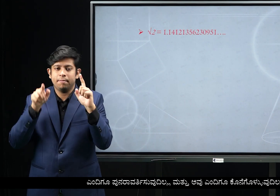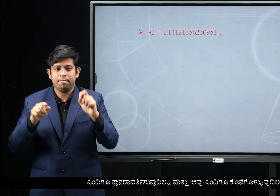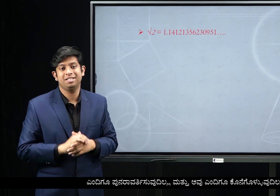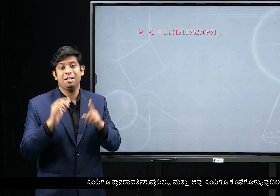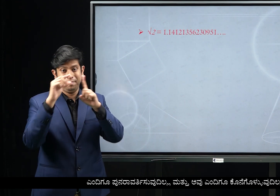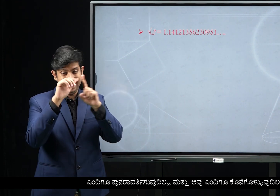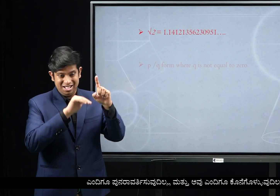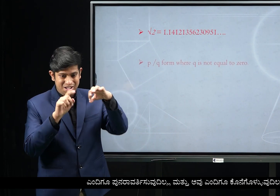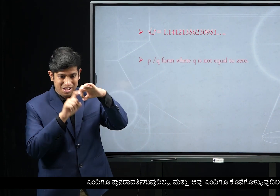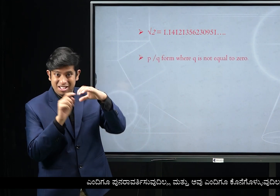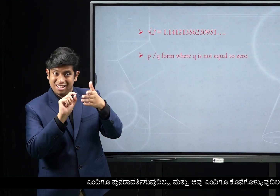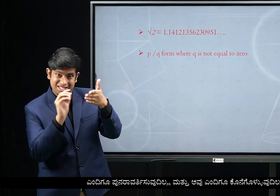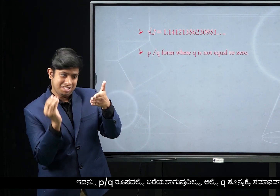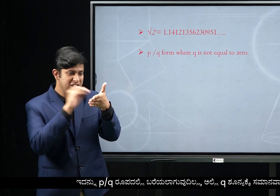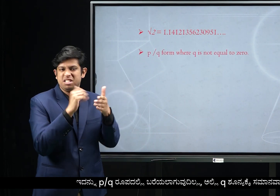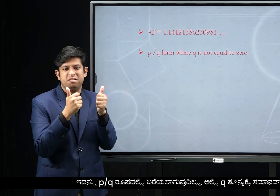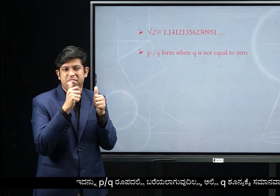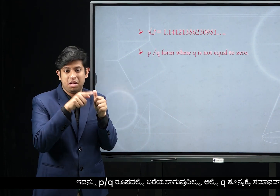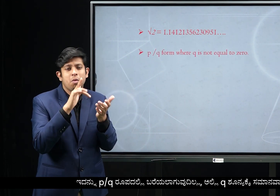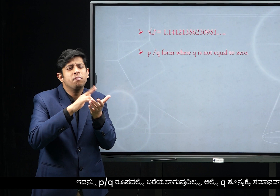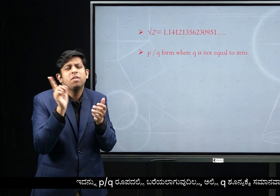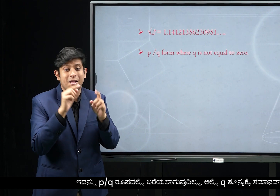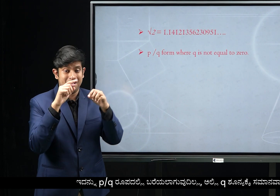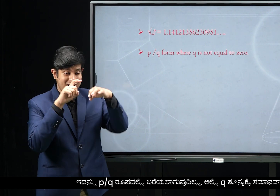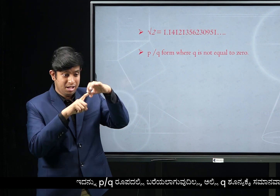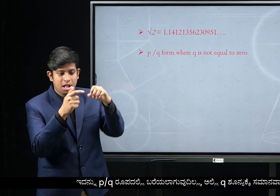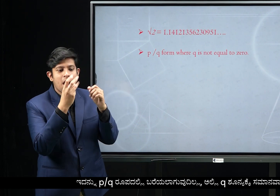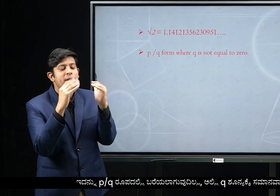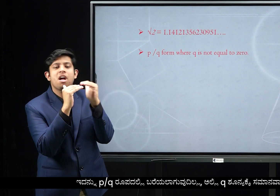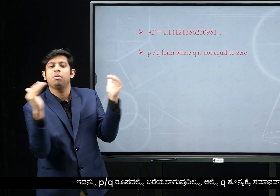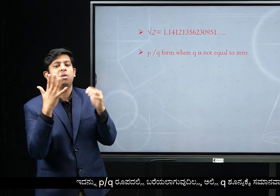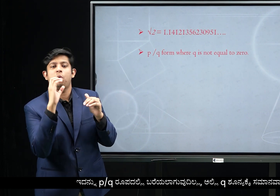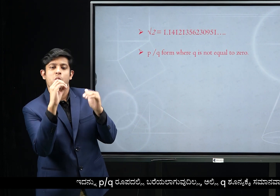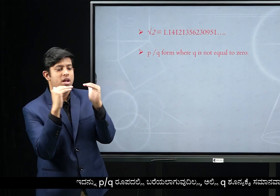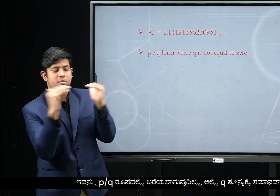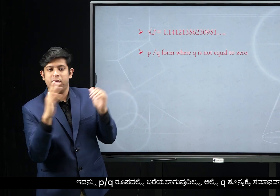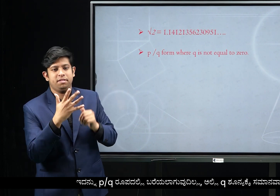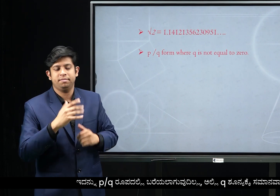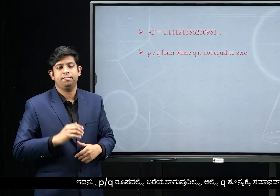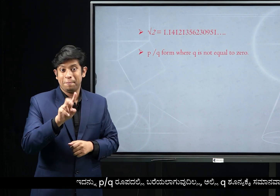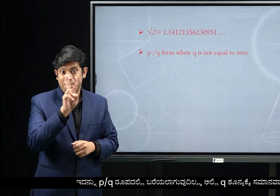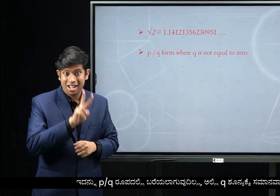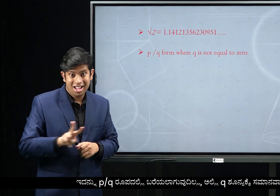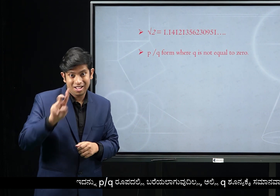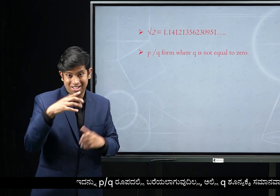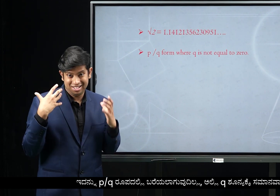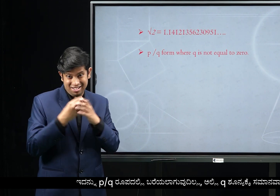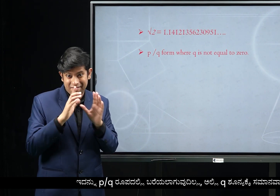ಎಂದಿಗೂ ಕೊನೆಗೊಳ್ಳುವುದಿಲ್ಲ. ಇದನ್ನು ಪಿ ಬೈ ಕ್ಯೂ ರೂಪದಲ್ಲಿ ಬರೆಯಲಾಗುವುದಿಲ್ಲ. ಅಲ್ಲಿ ಕ್ಯೂ 0ಕ್ಕೆ